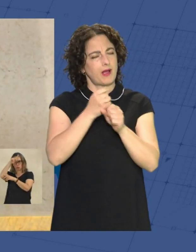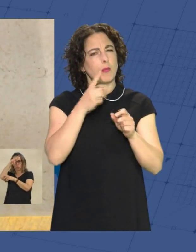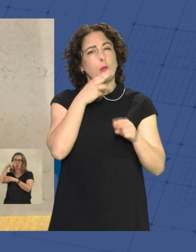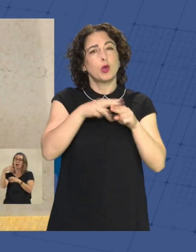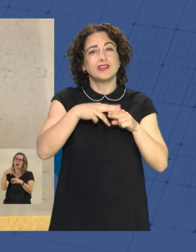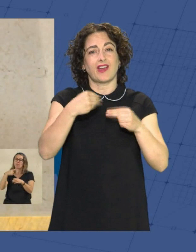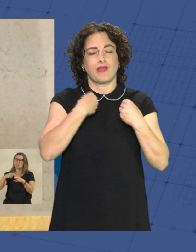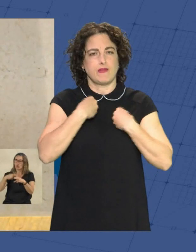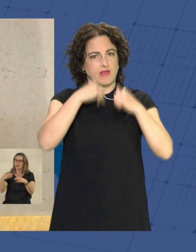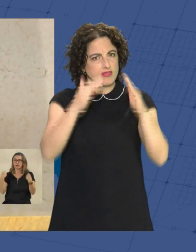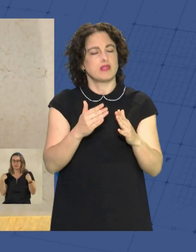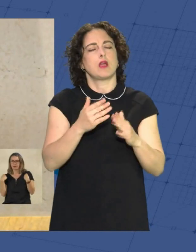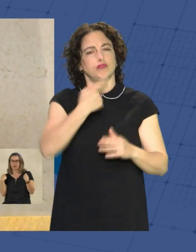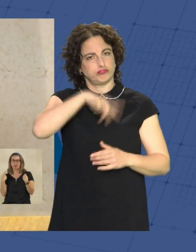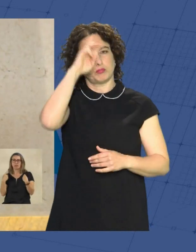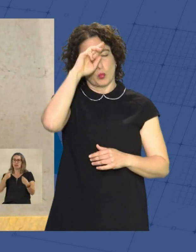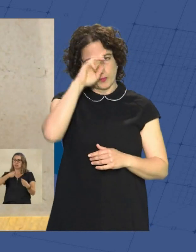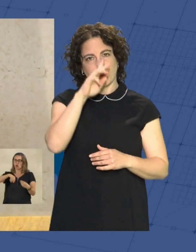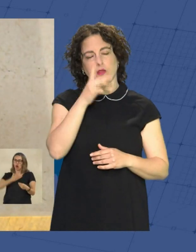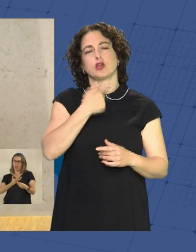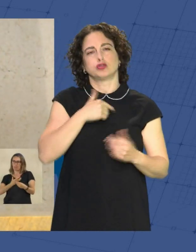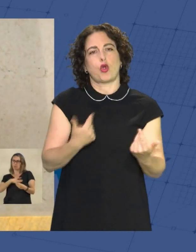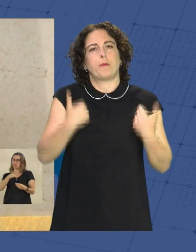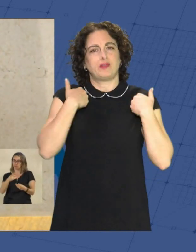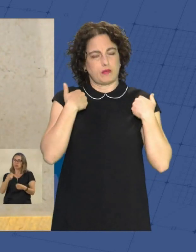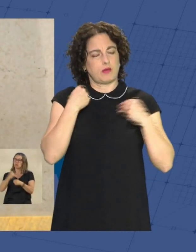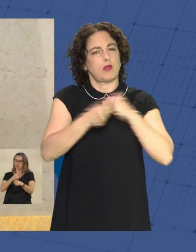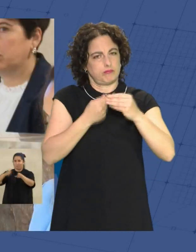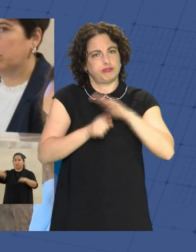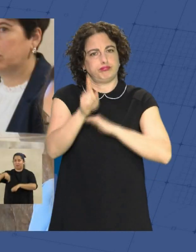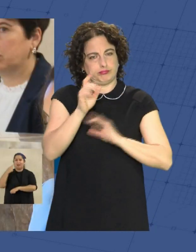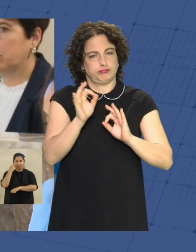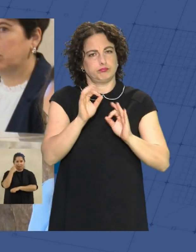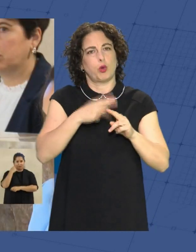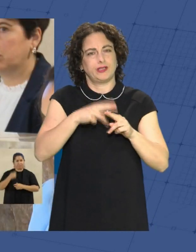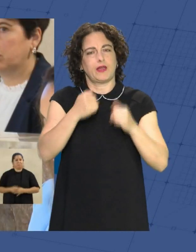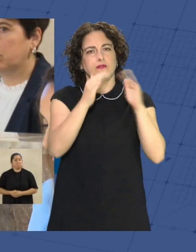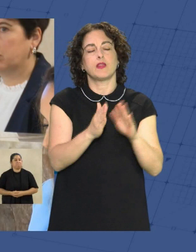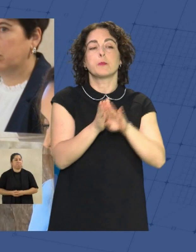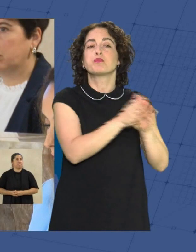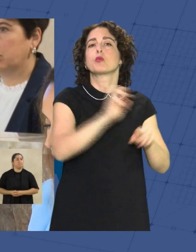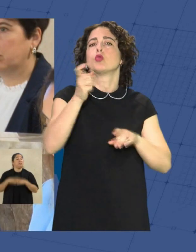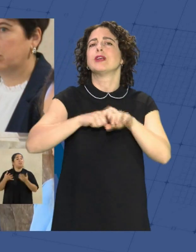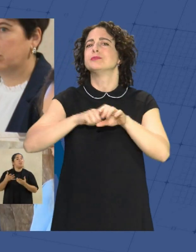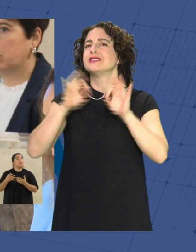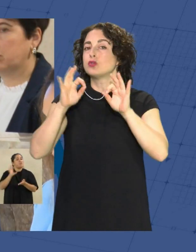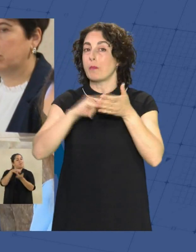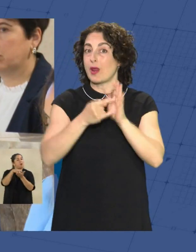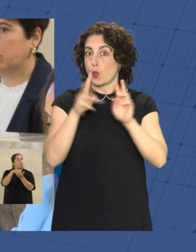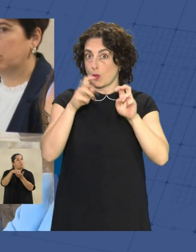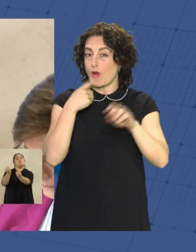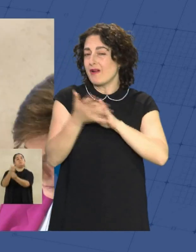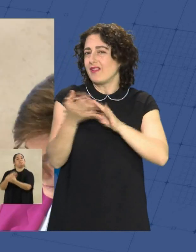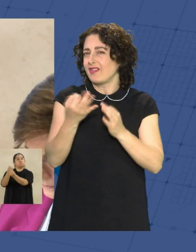vivienda y vamos a ejercer dentro de nuestras competencias la política de vivienda. Otro de los aspectos en los que incide el nuevo plan es la